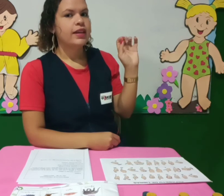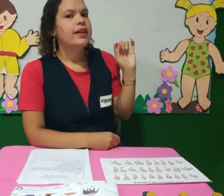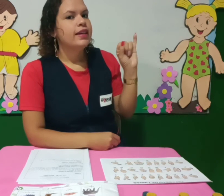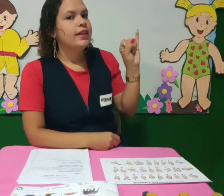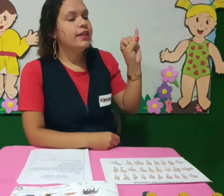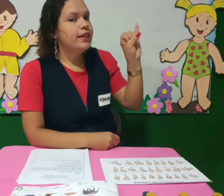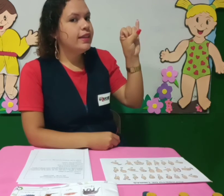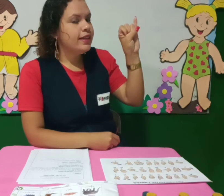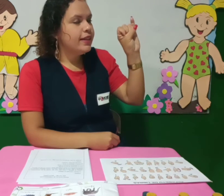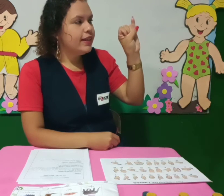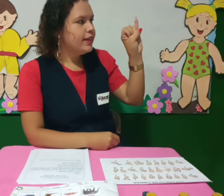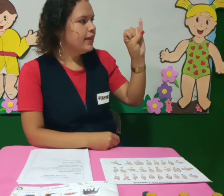I.